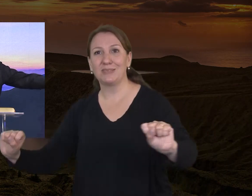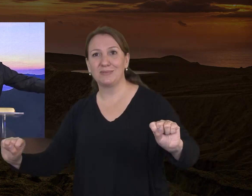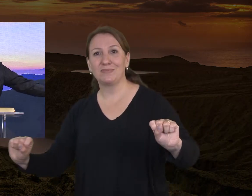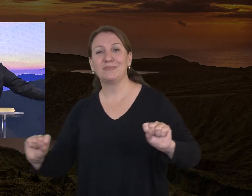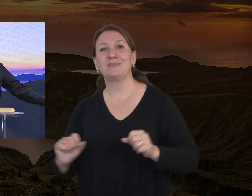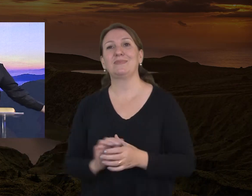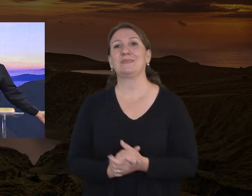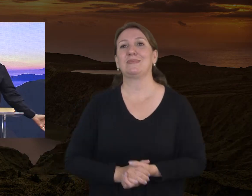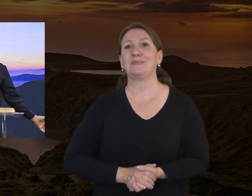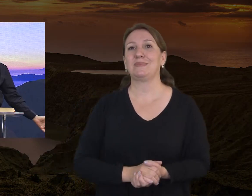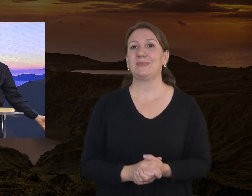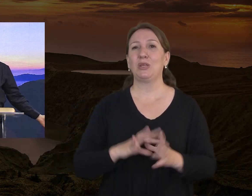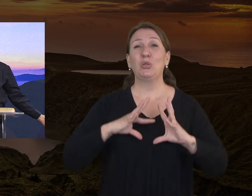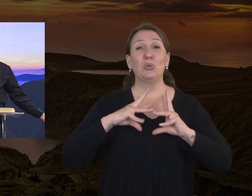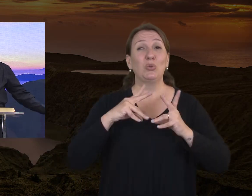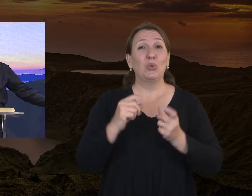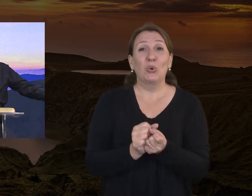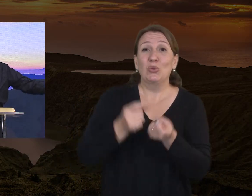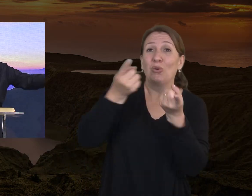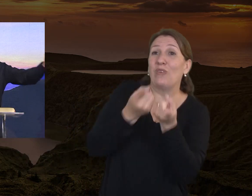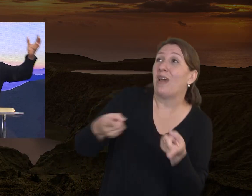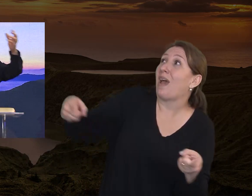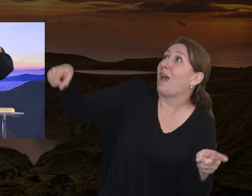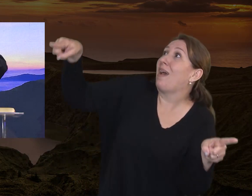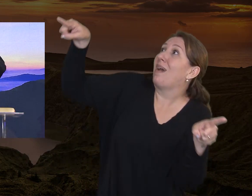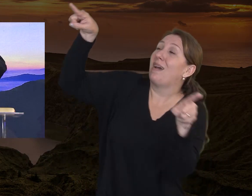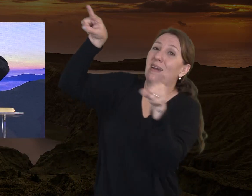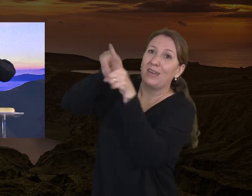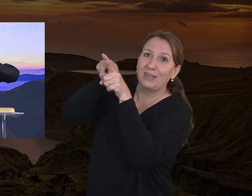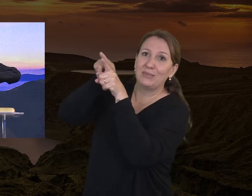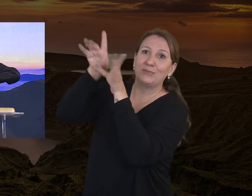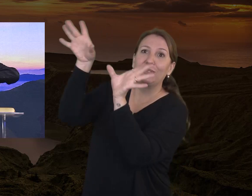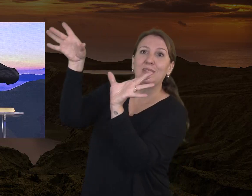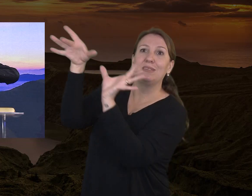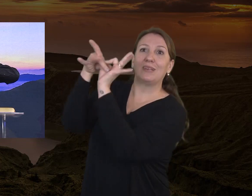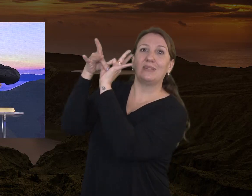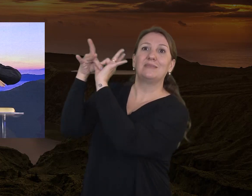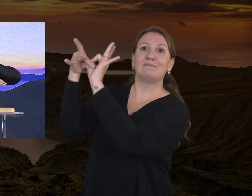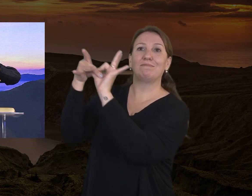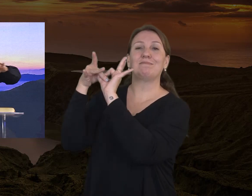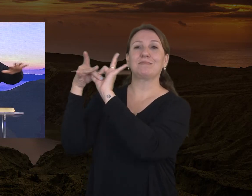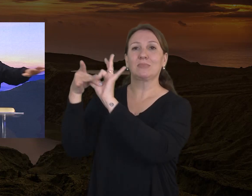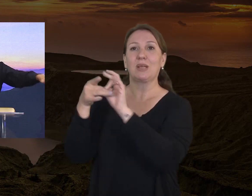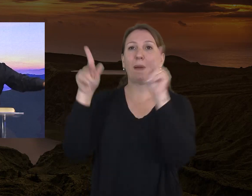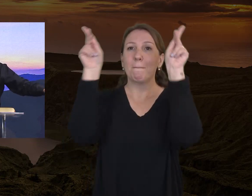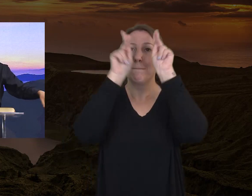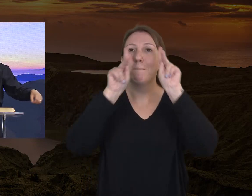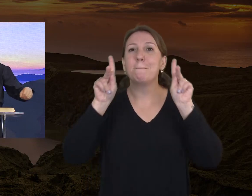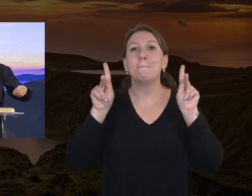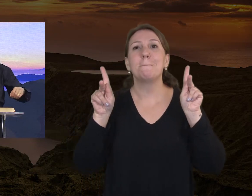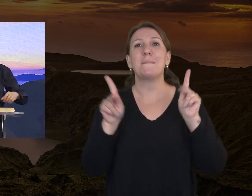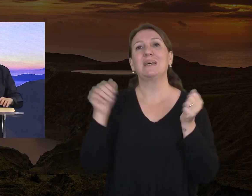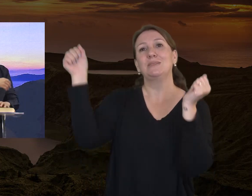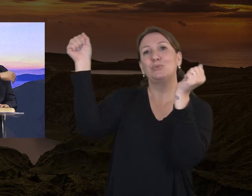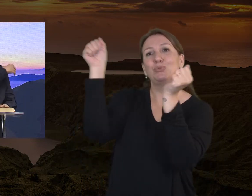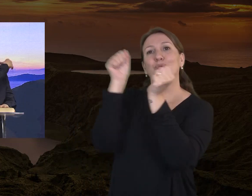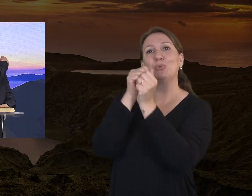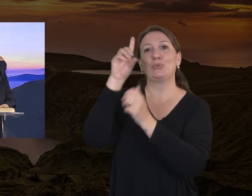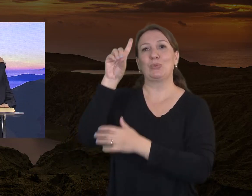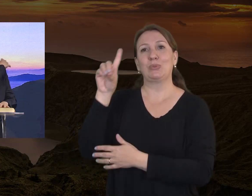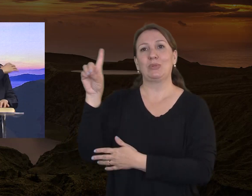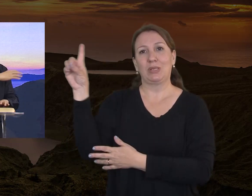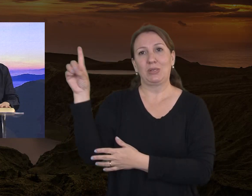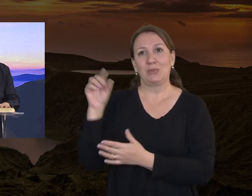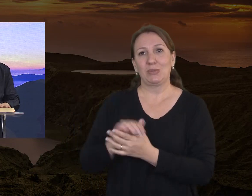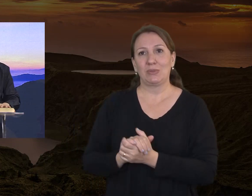toda a criação, e todas as coisas serão reconectadas com Deus, tudo terá paz com Deus, Deus varrerá todas